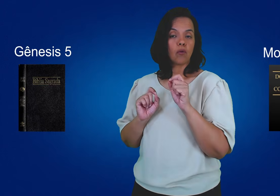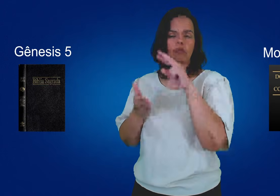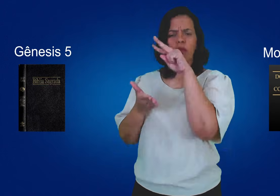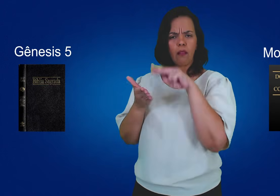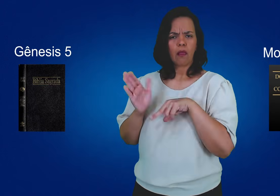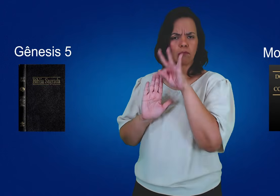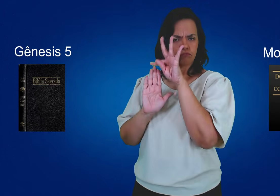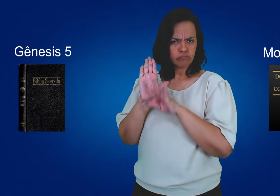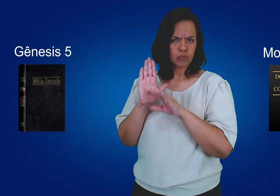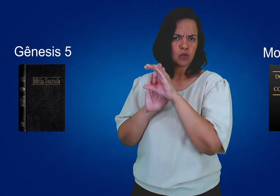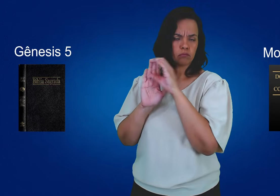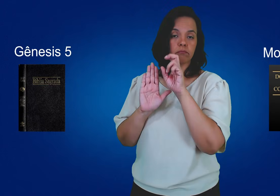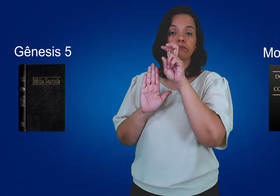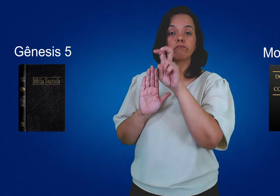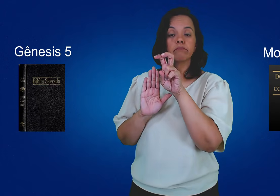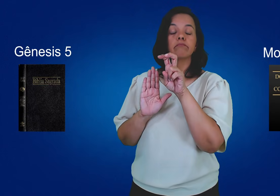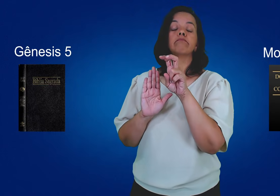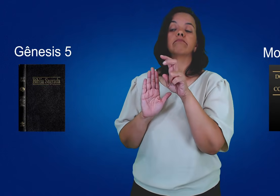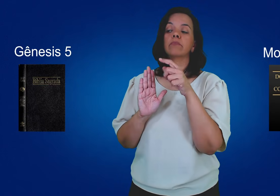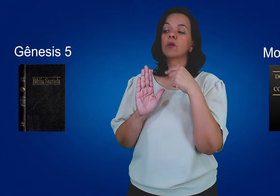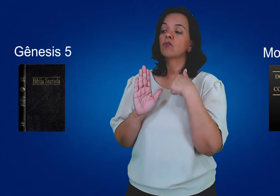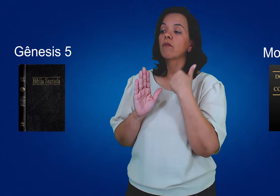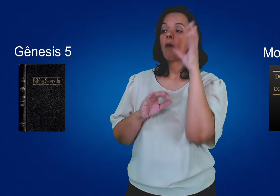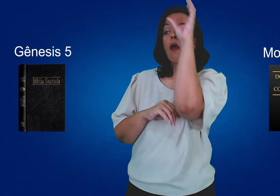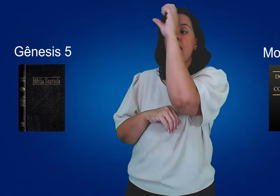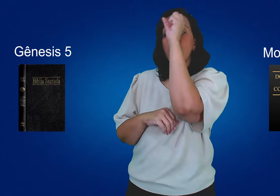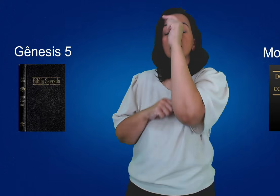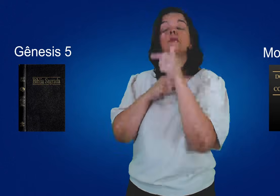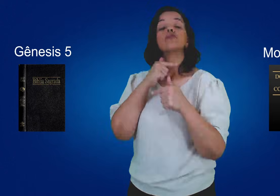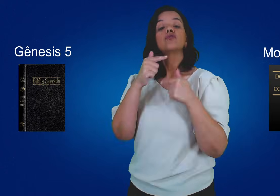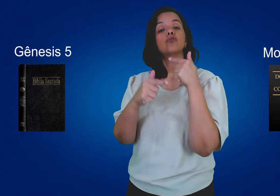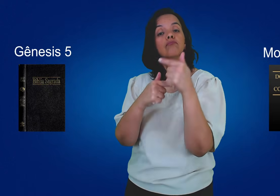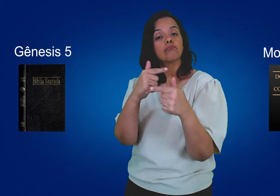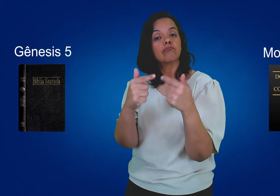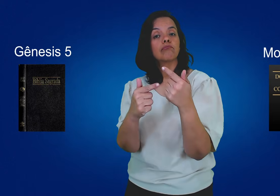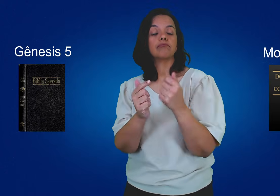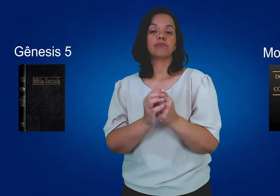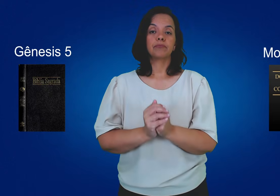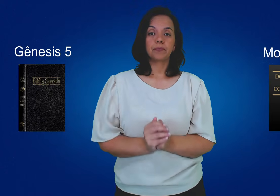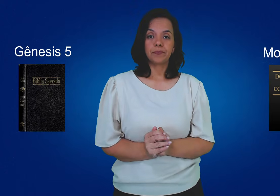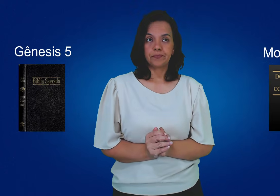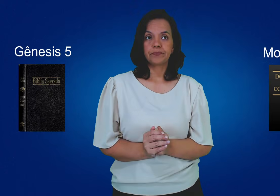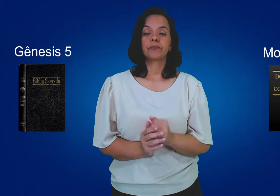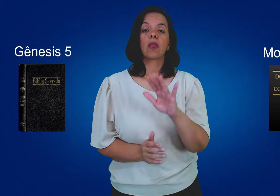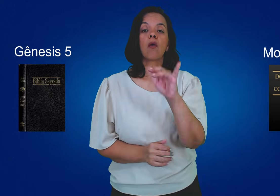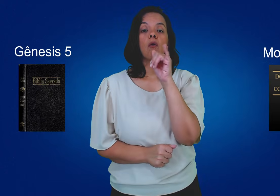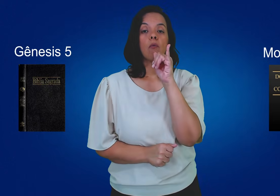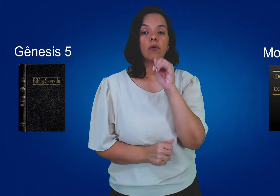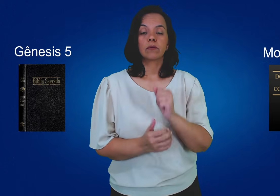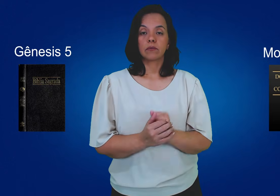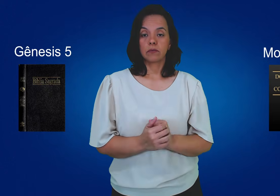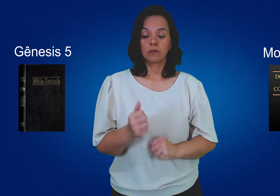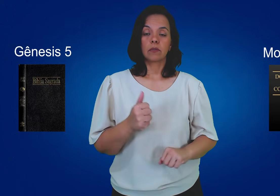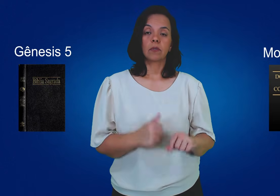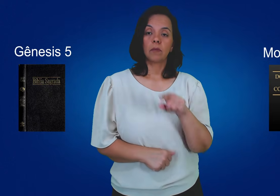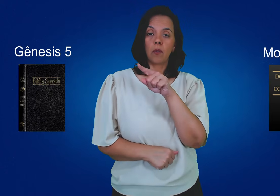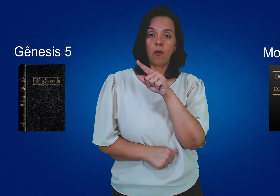Então, aqui no livro de Gênesis, no capítulo 5, nós aprendemos sobre essa família de